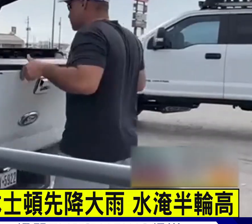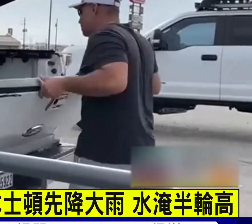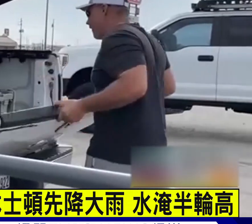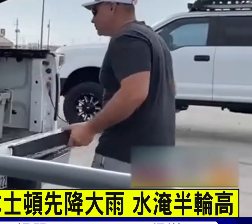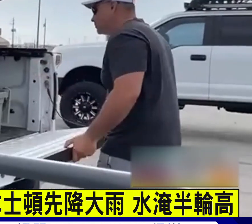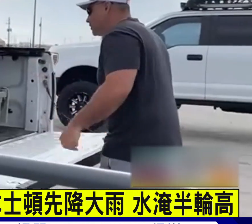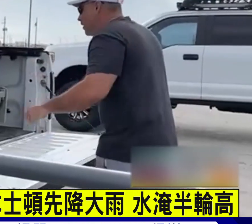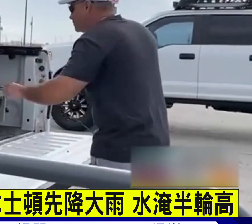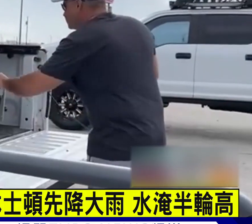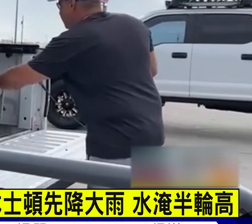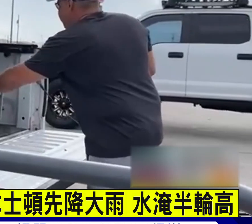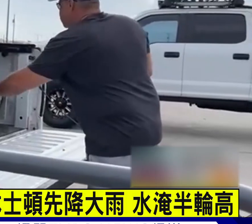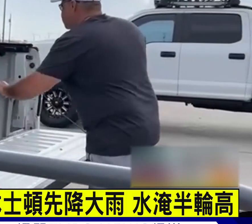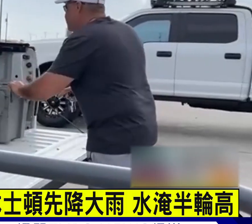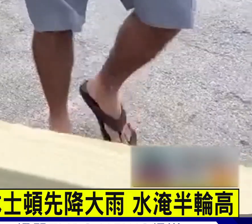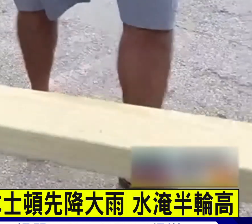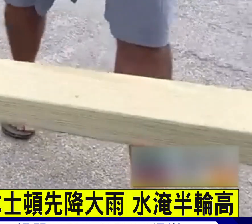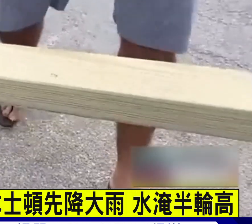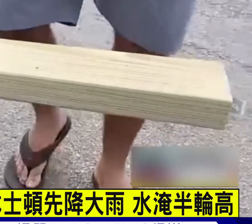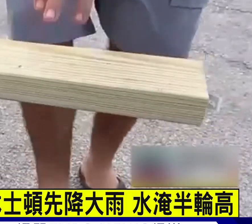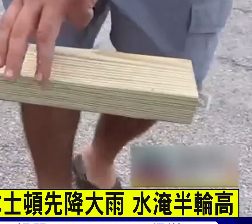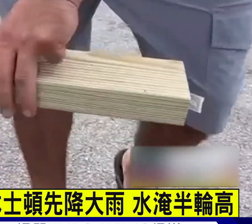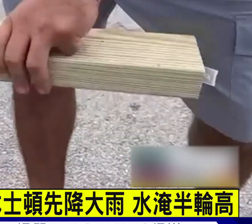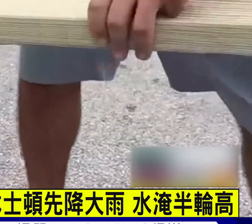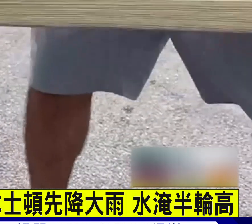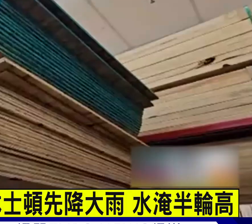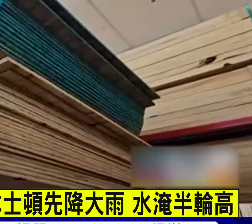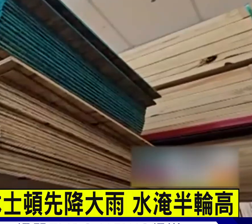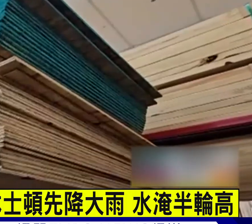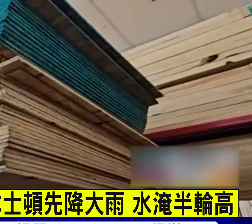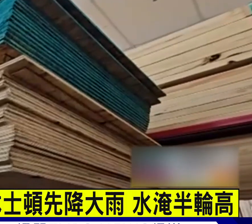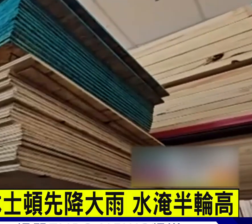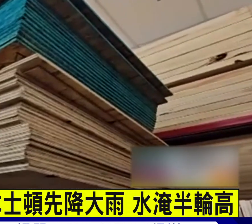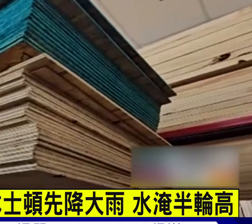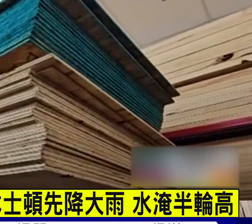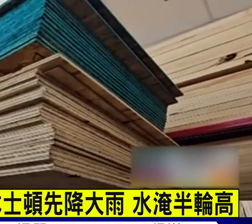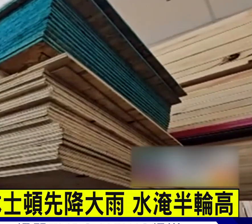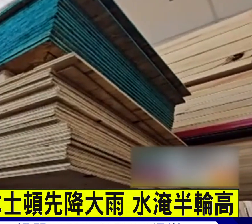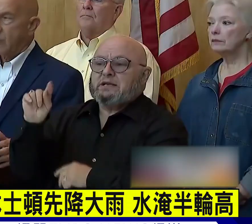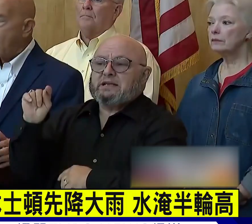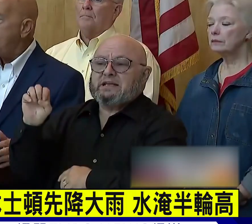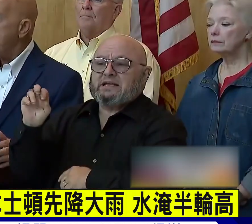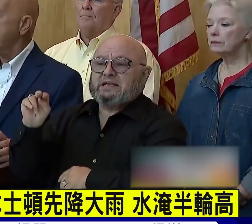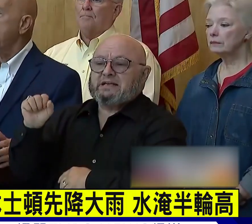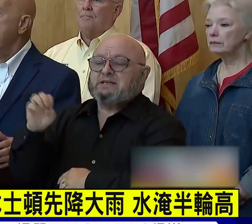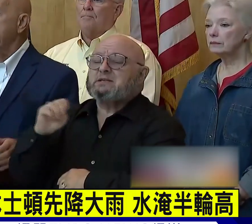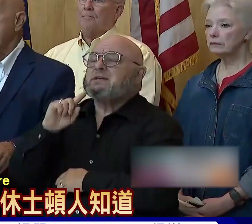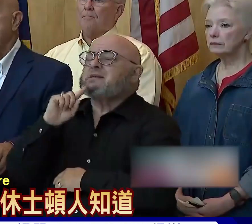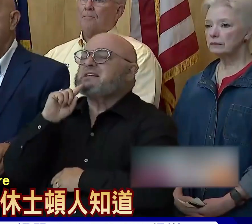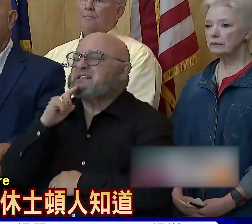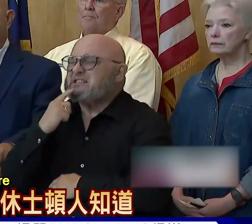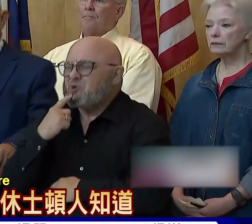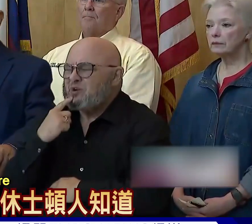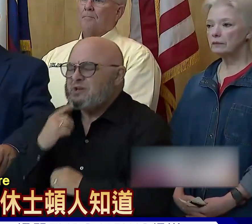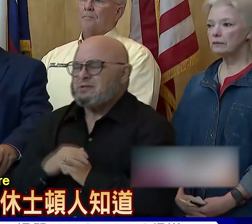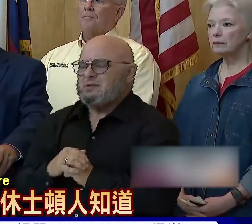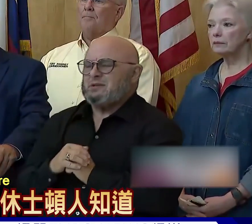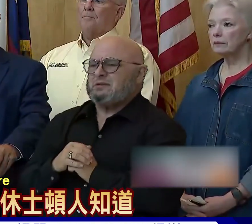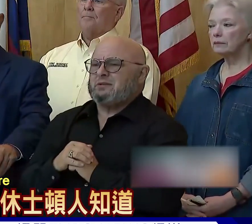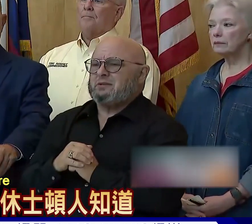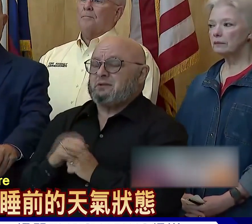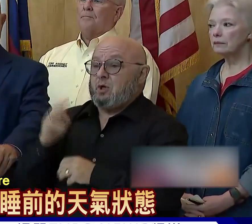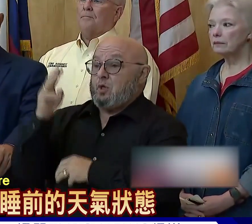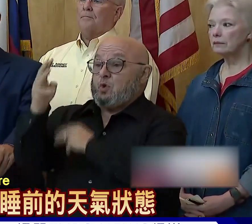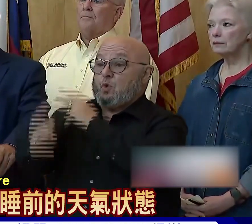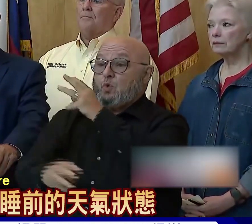与民众被迫撤离，不便撤离的民众也加快脚步，紧急加固房屋。 So I want Houstonians to know